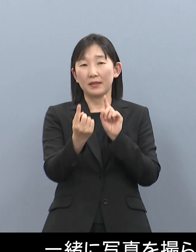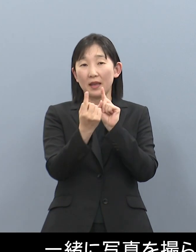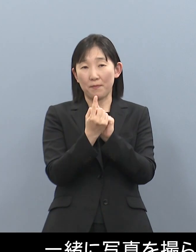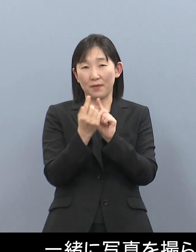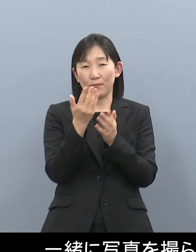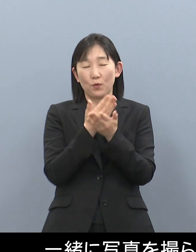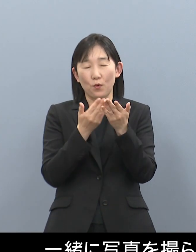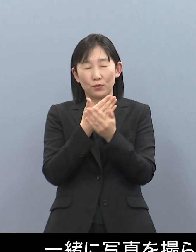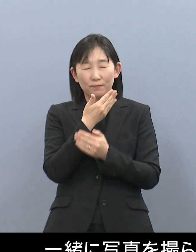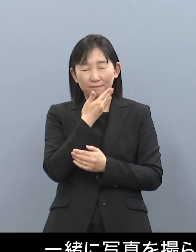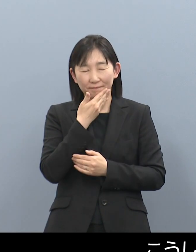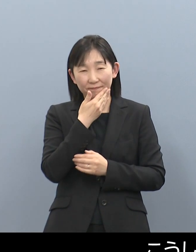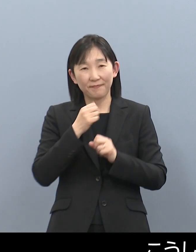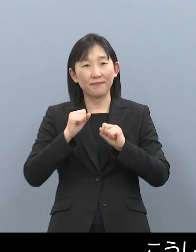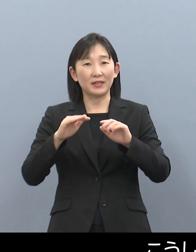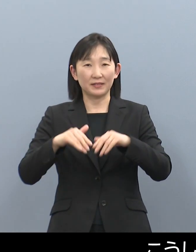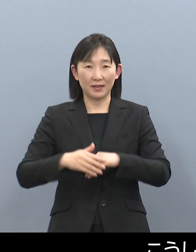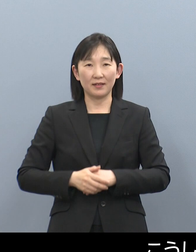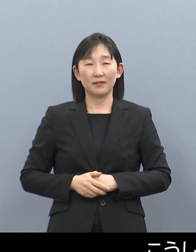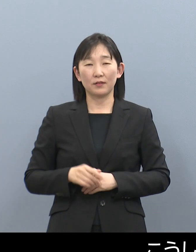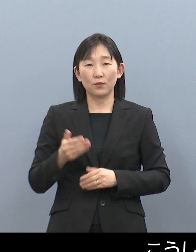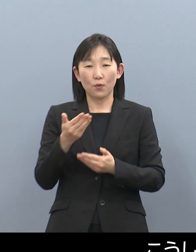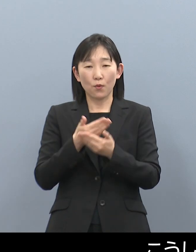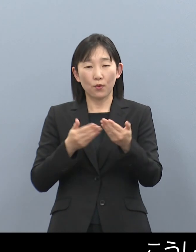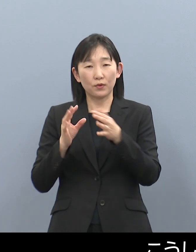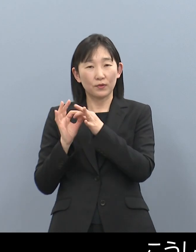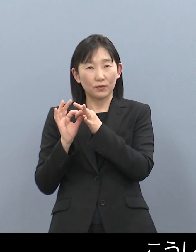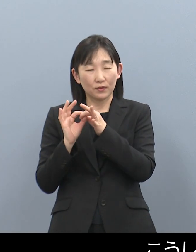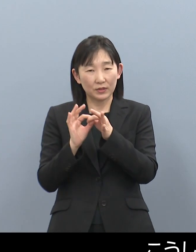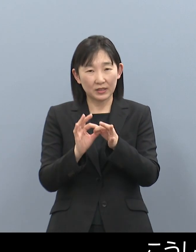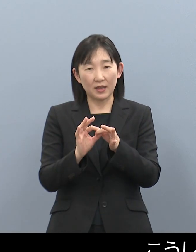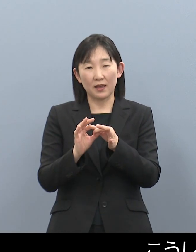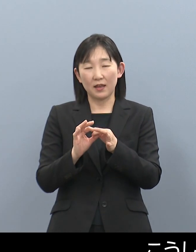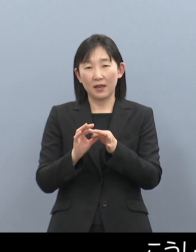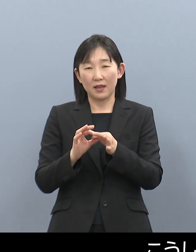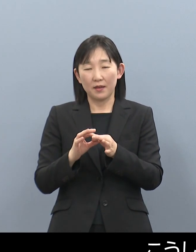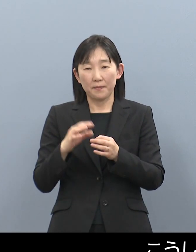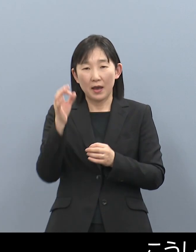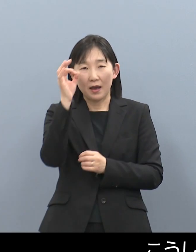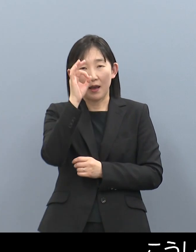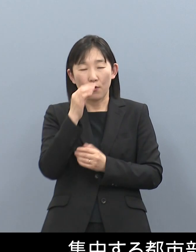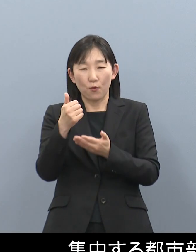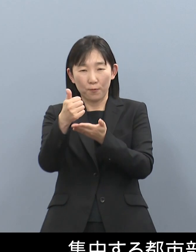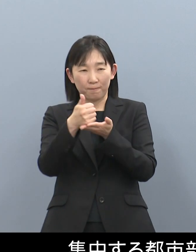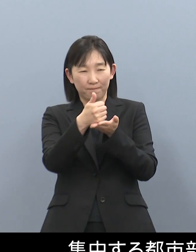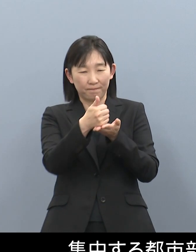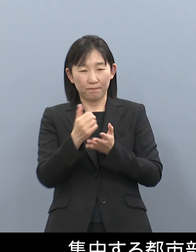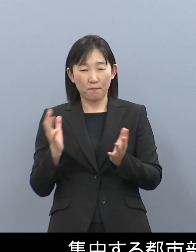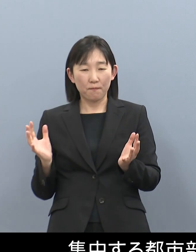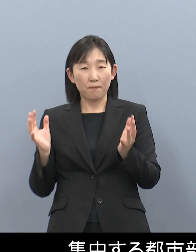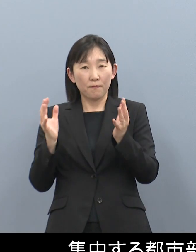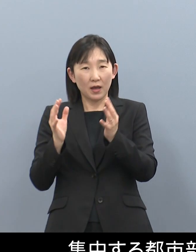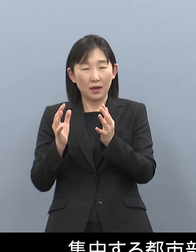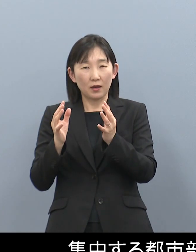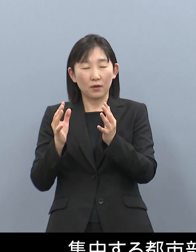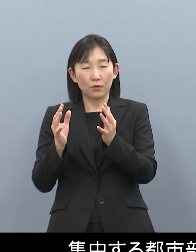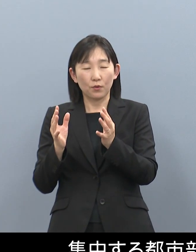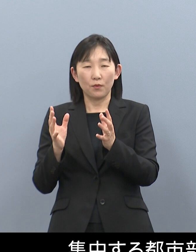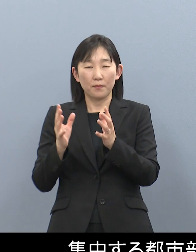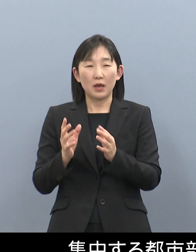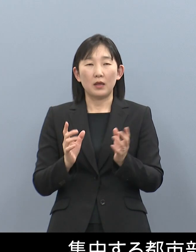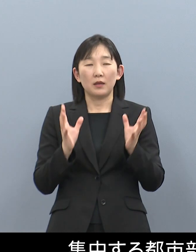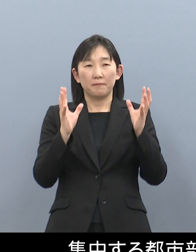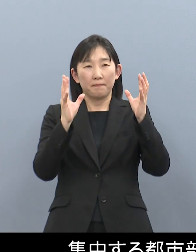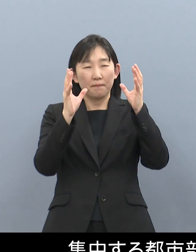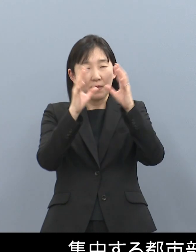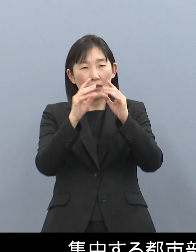ところでございます。こうした交流を通じまして観光客が多く押し寄せ集中する都市部などの観